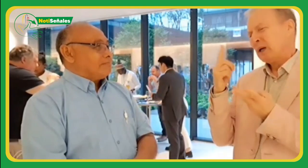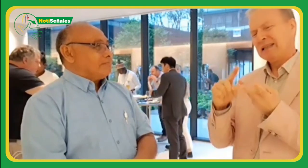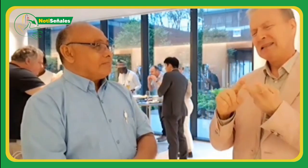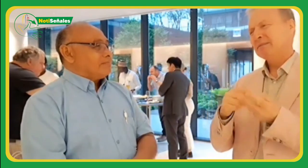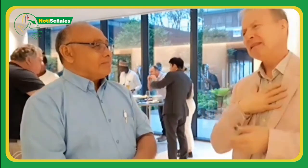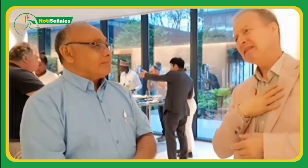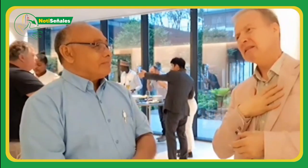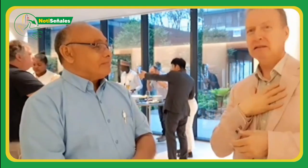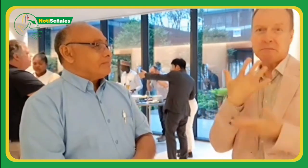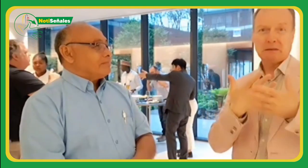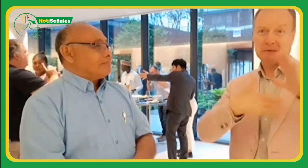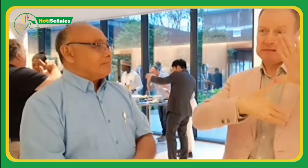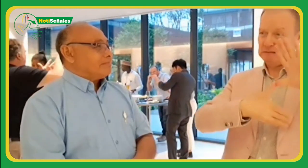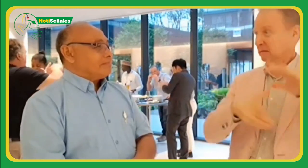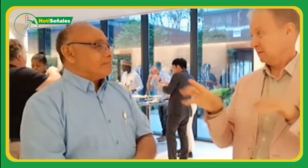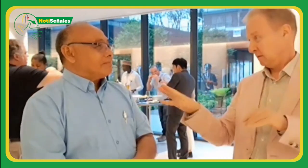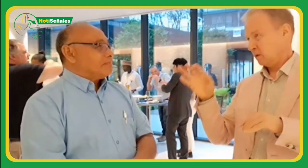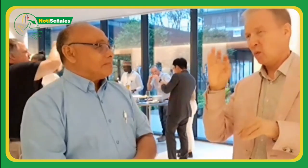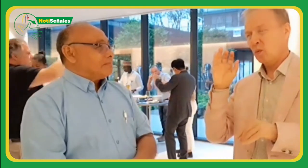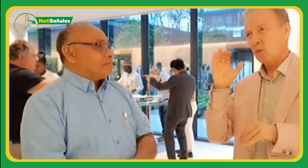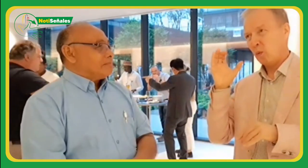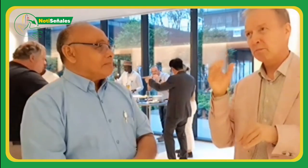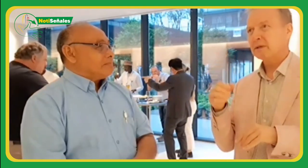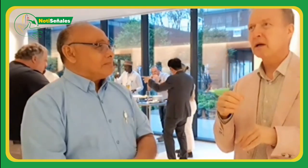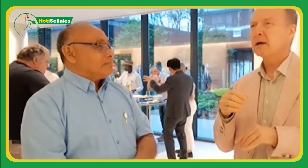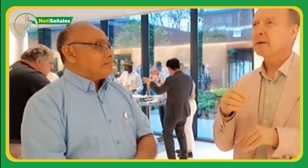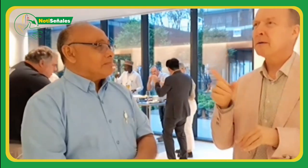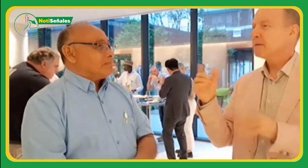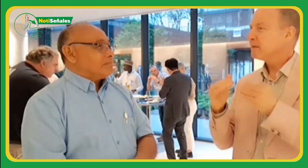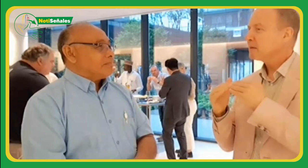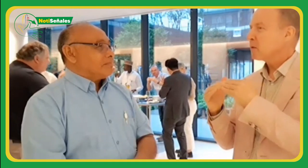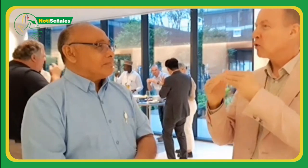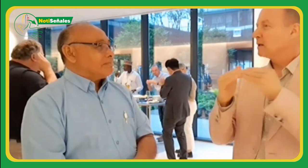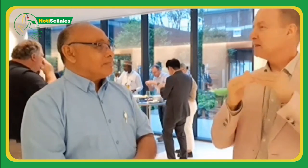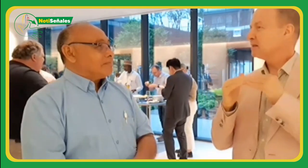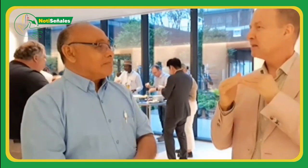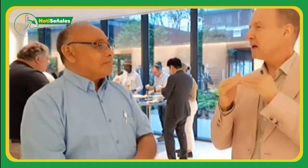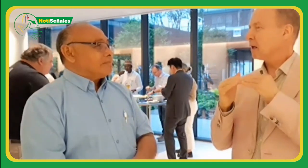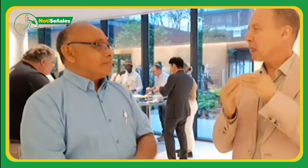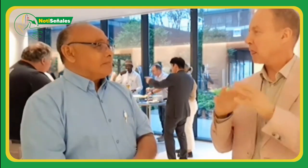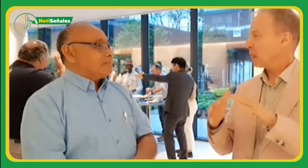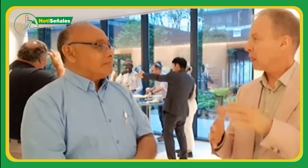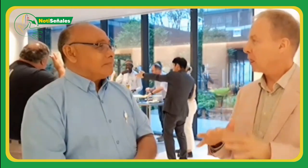y un tercer punto lamentable Aunque depende de cómo estén en los países del continente americano entre ellos Colombia